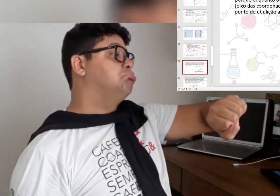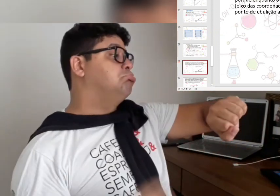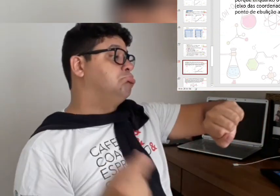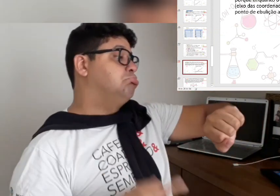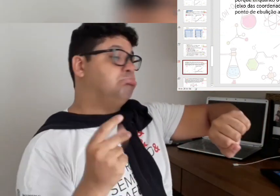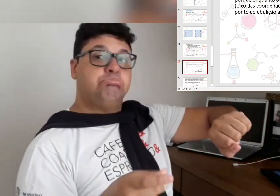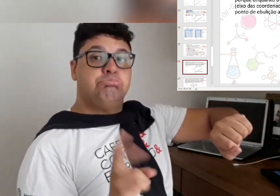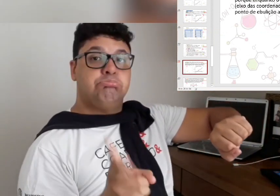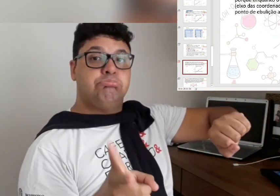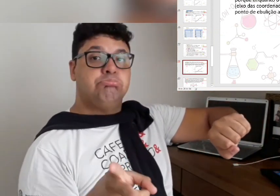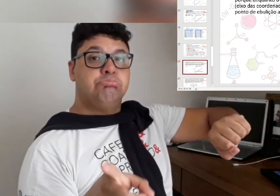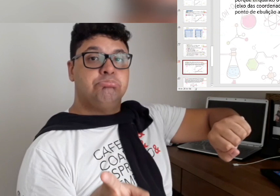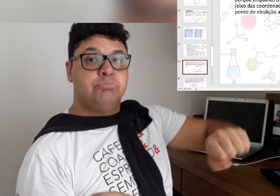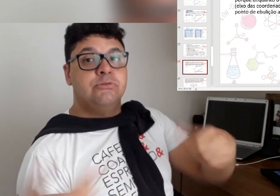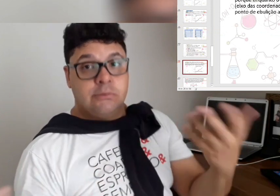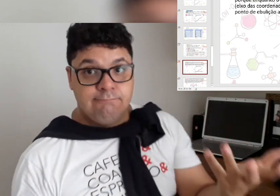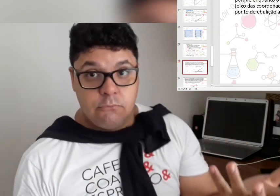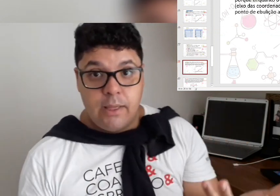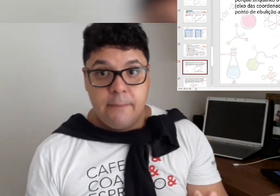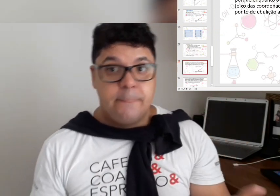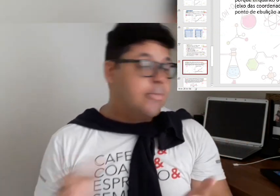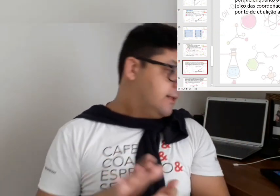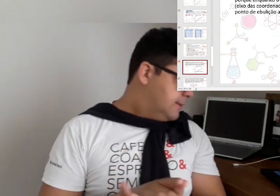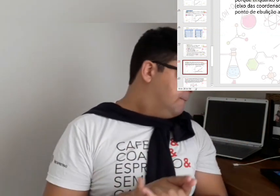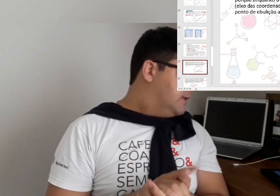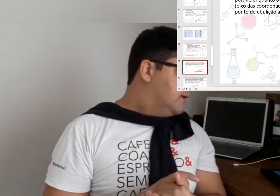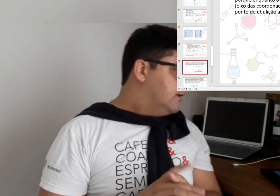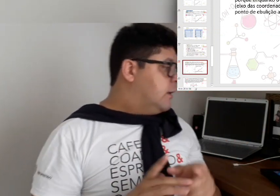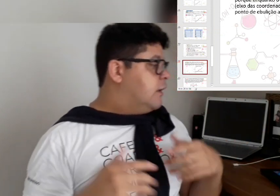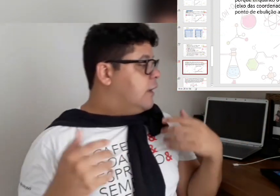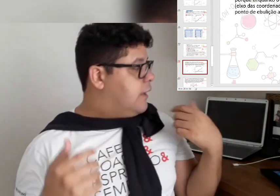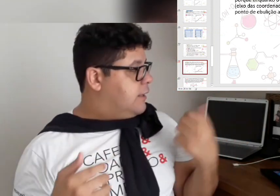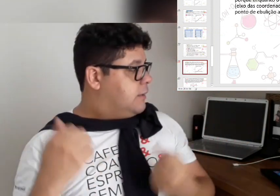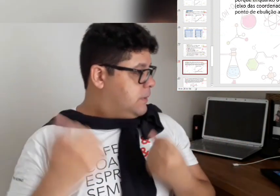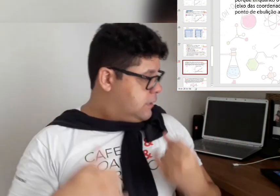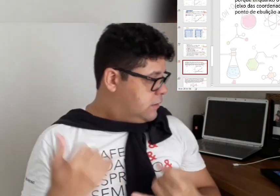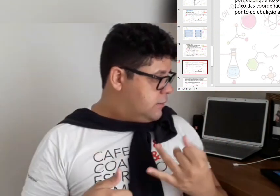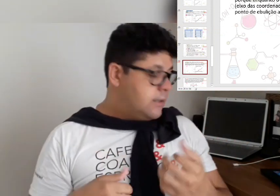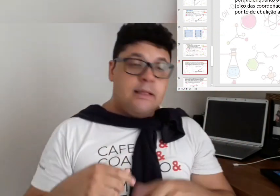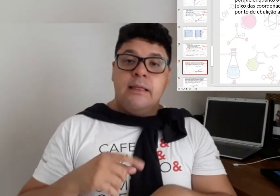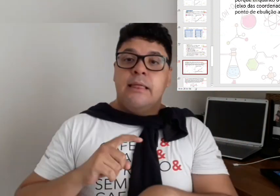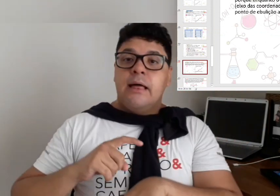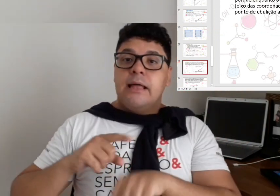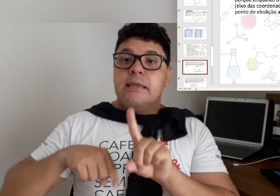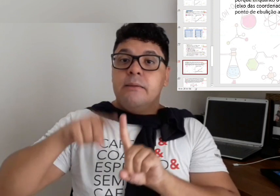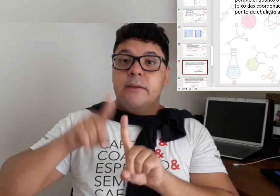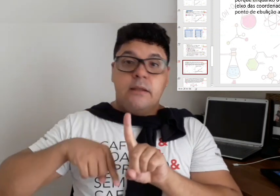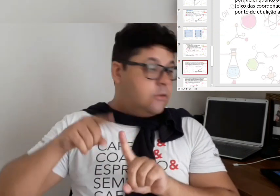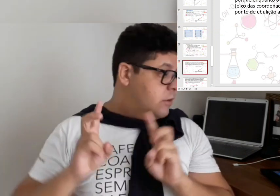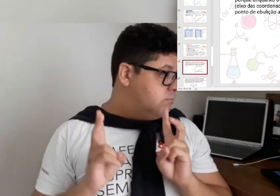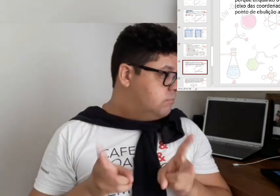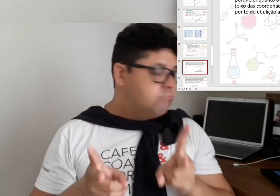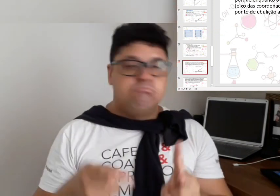aqui, ó, bonitinha, no zero. Ela não está tendo variação aqui nesse eixo, tá? Então, a temperatura